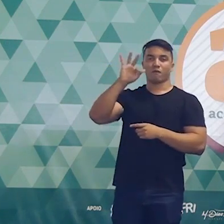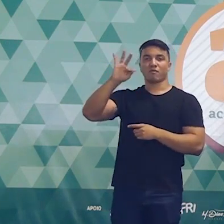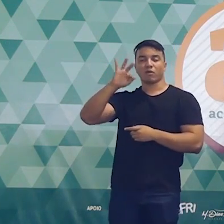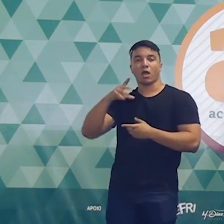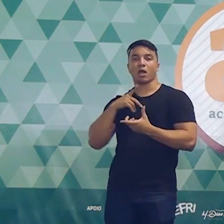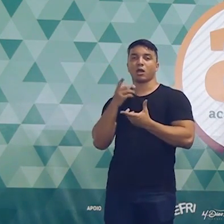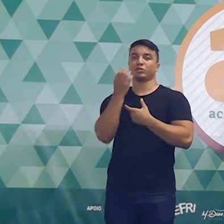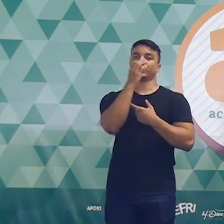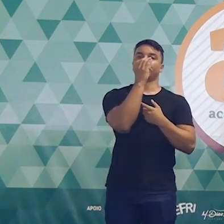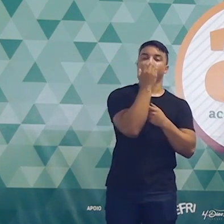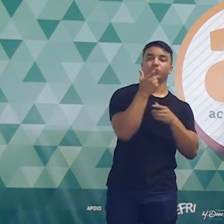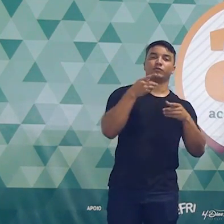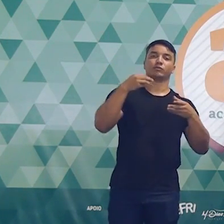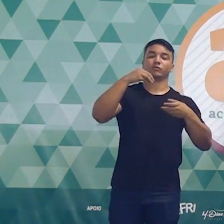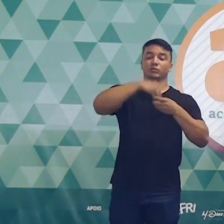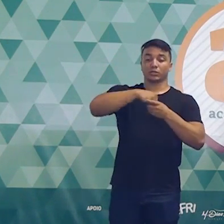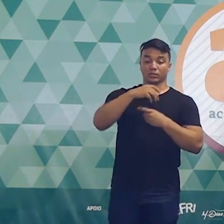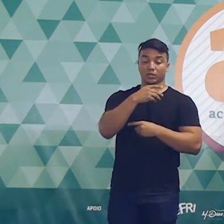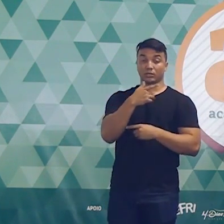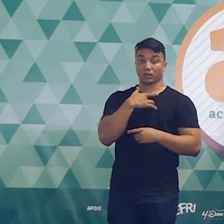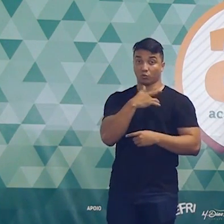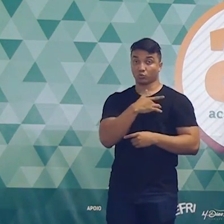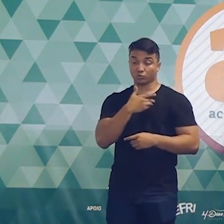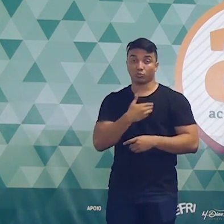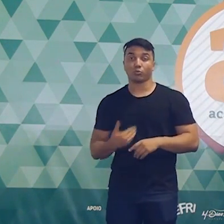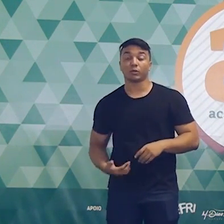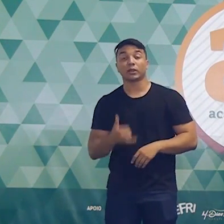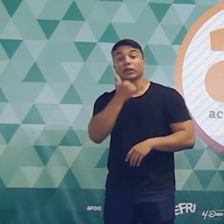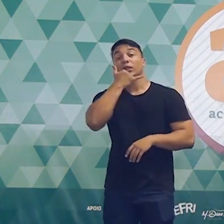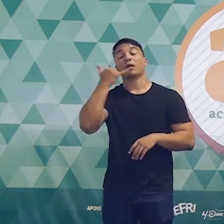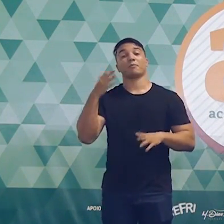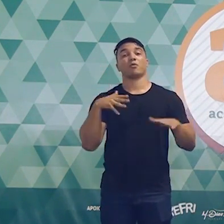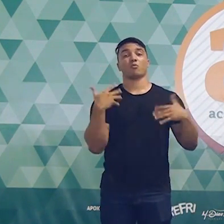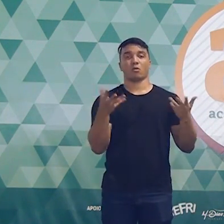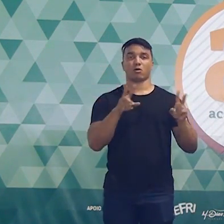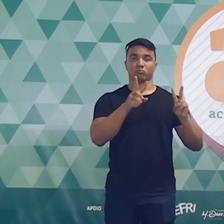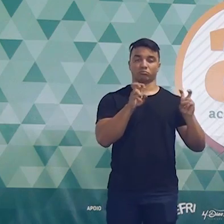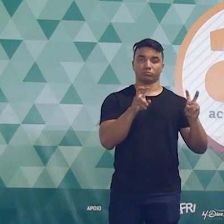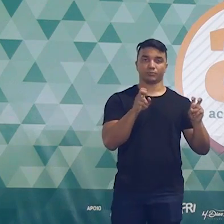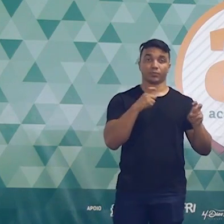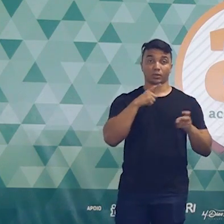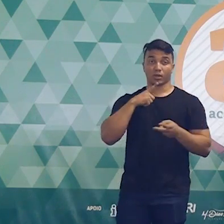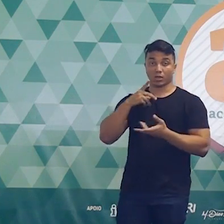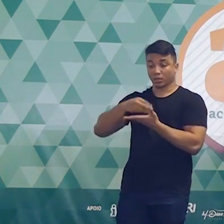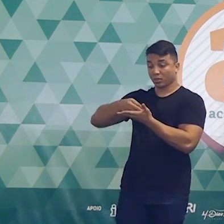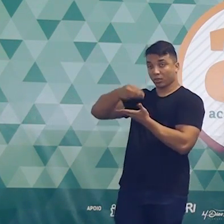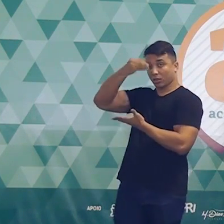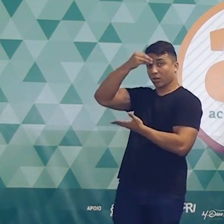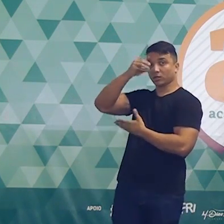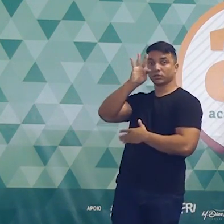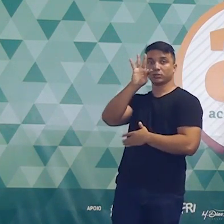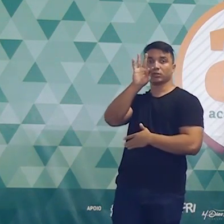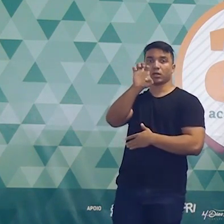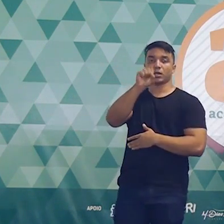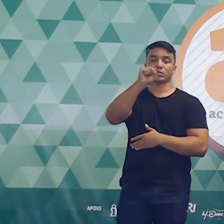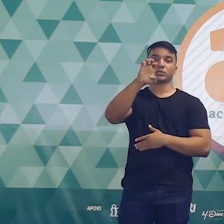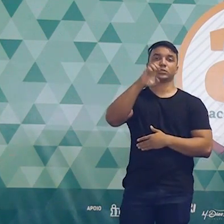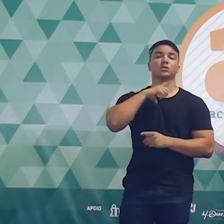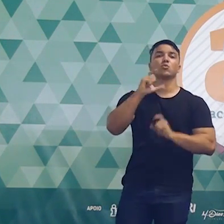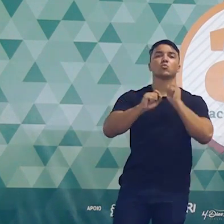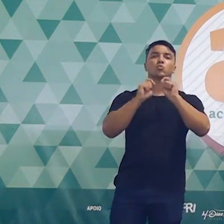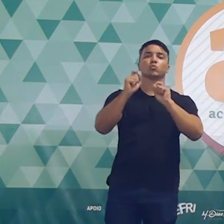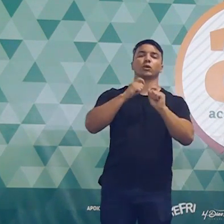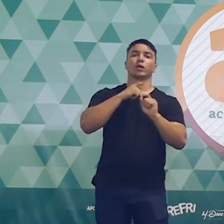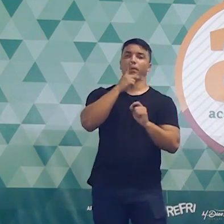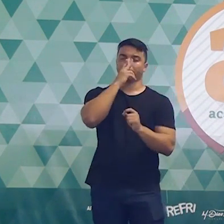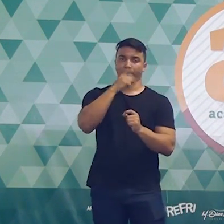científico, no ambiente da saúde pública, depende do tema. E a nossa tese vai alegar o quê? Que o maior